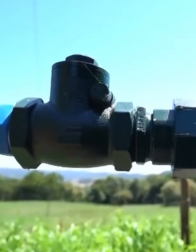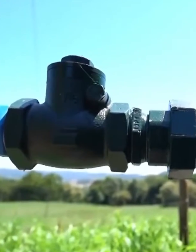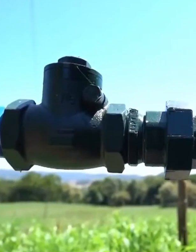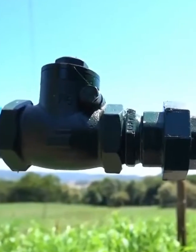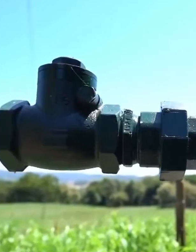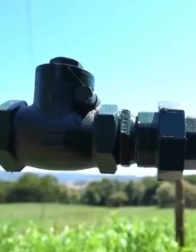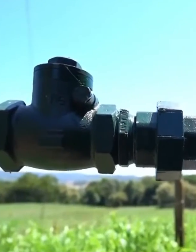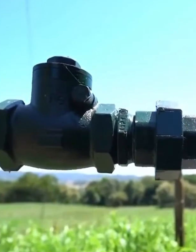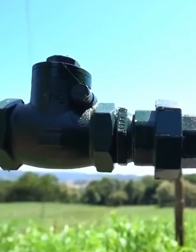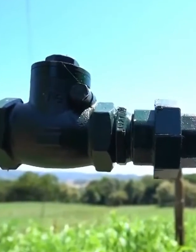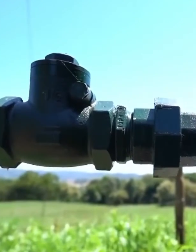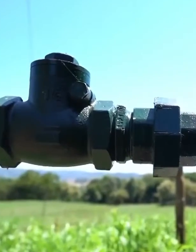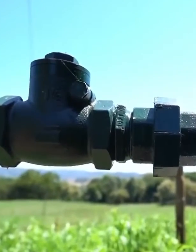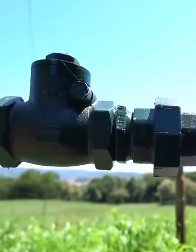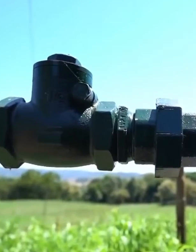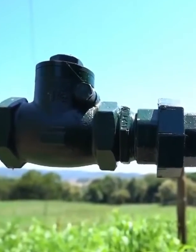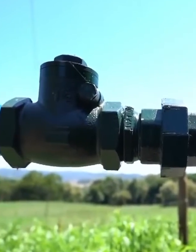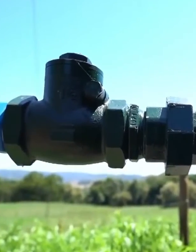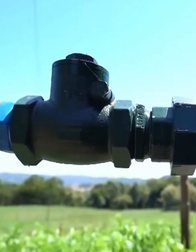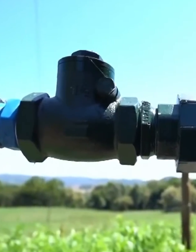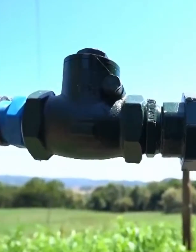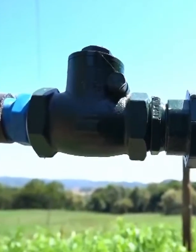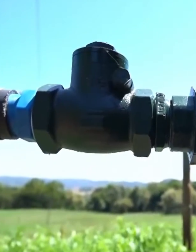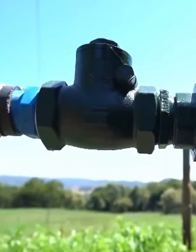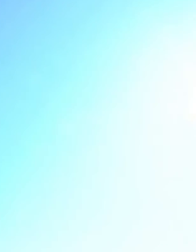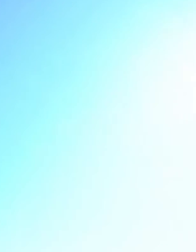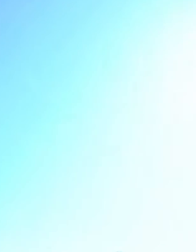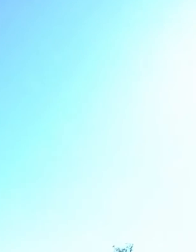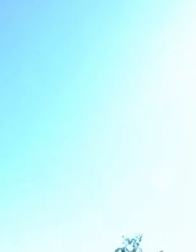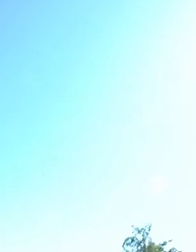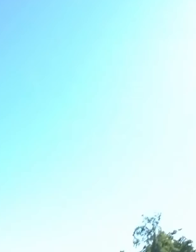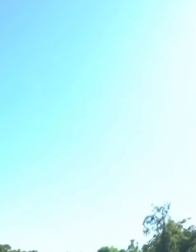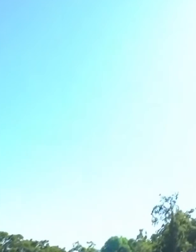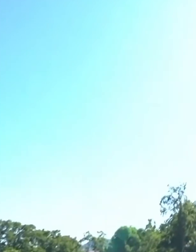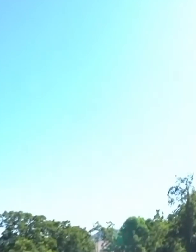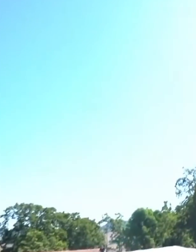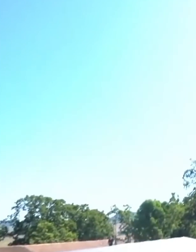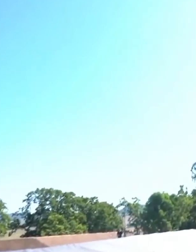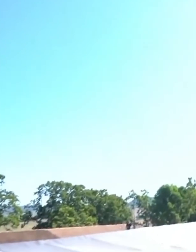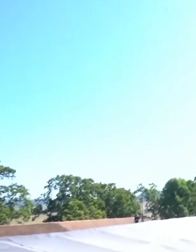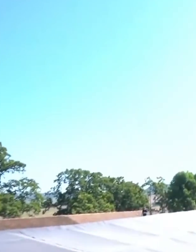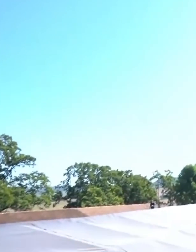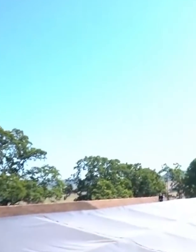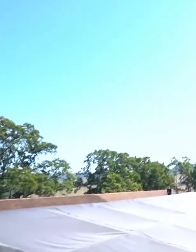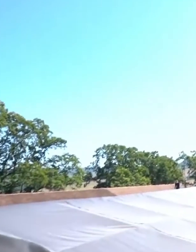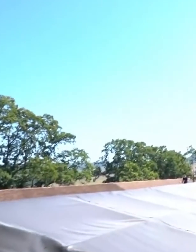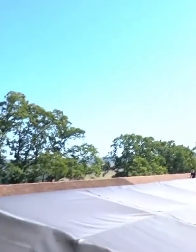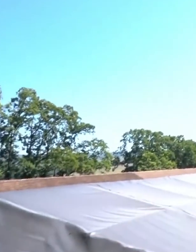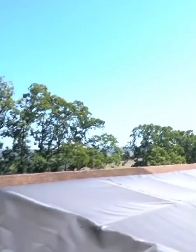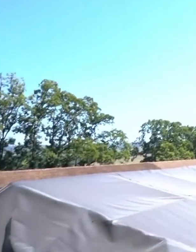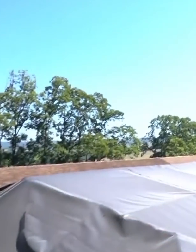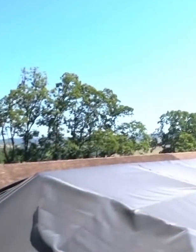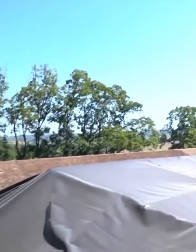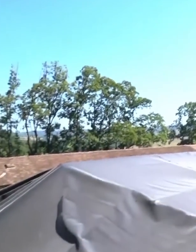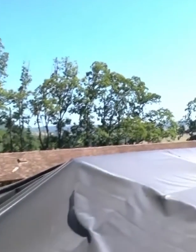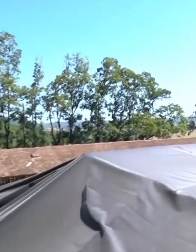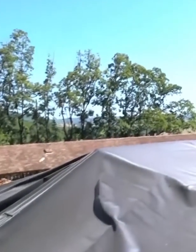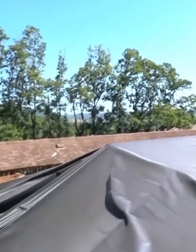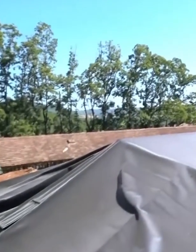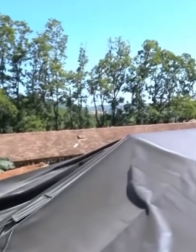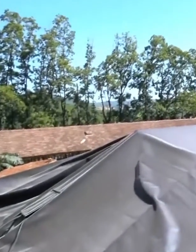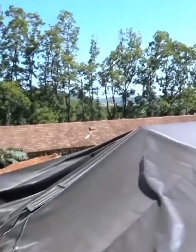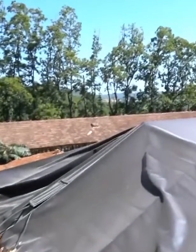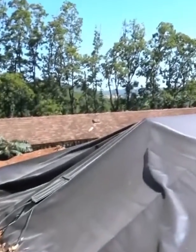tentar reverter o quadro, a Casam iniciou a retirada de água do Rio Uruguai. A companhia também ampliou a captação de água para o sistema de abastecimento